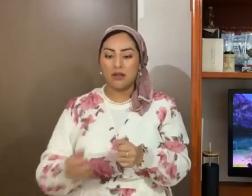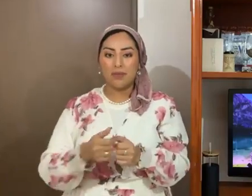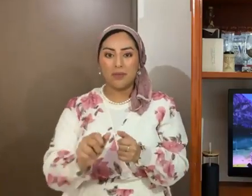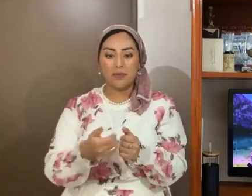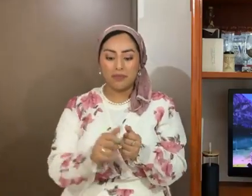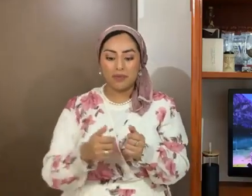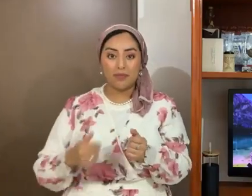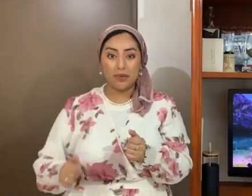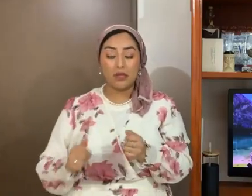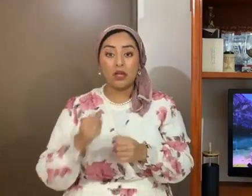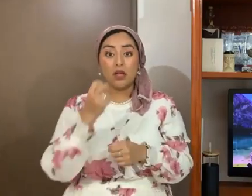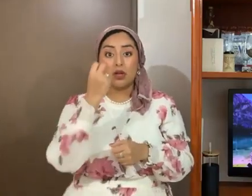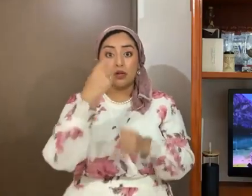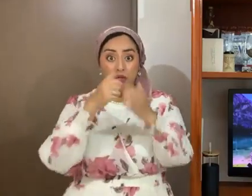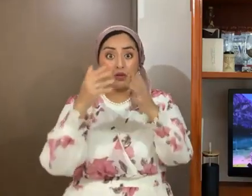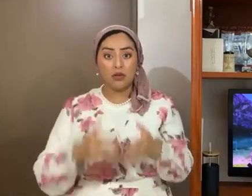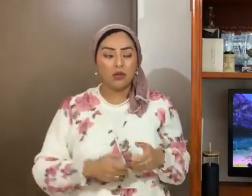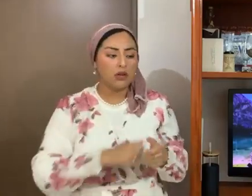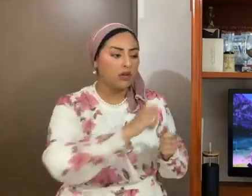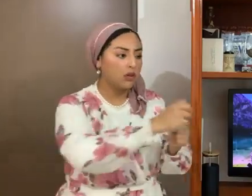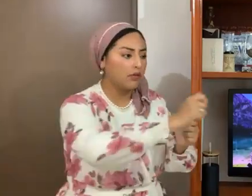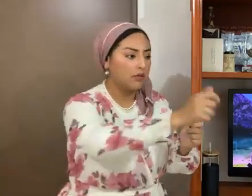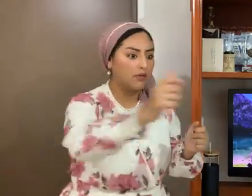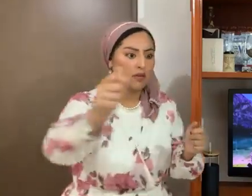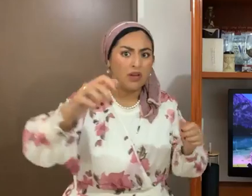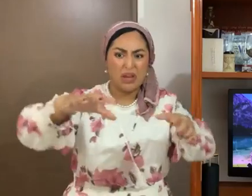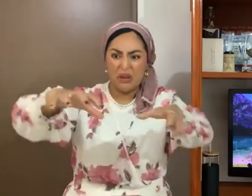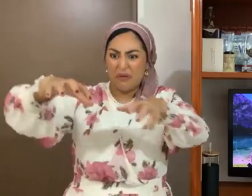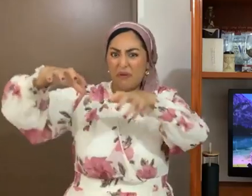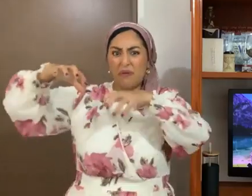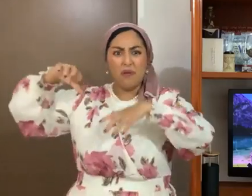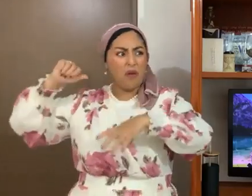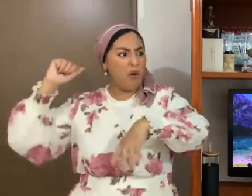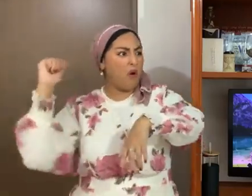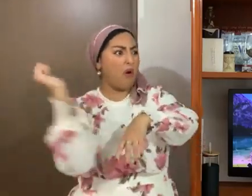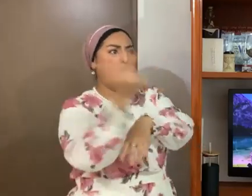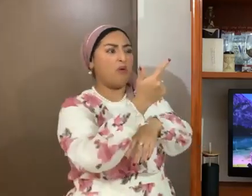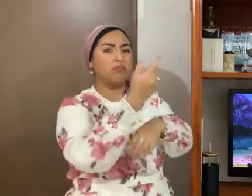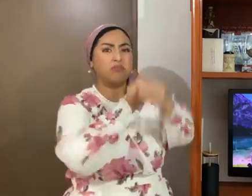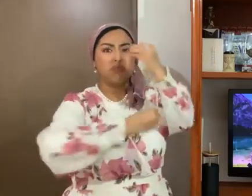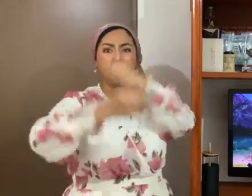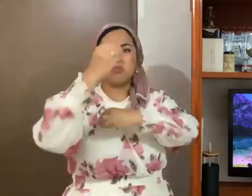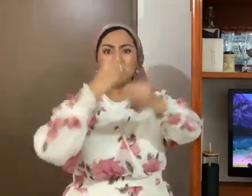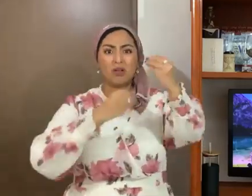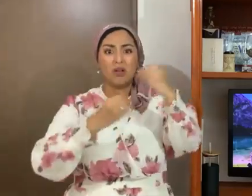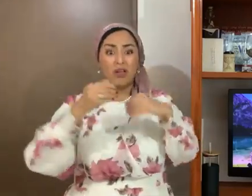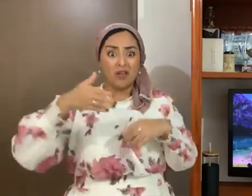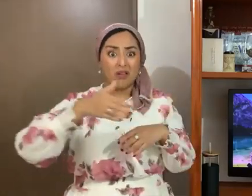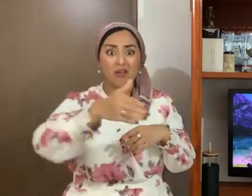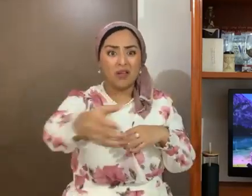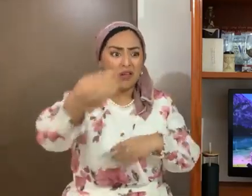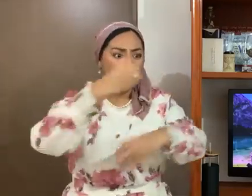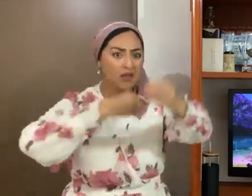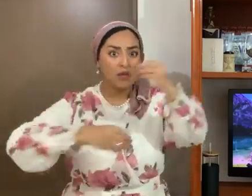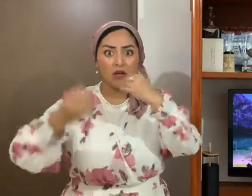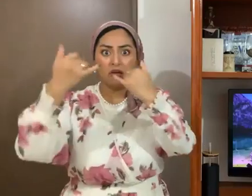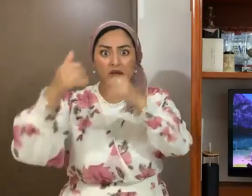discípulos, y los discípulos a la multitud. Y comieron todos, y se saciaron, y recogieron lo que sobró de los pedazos 12 cestas